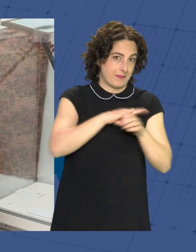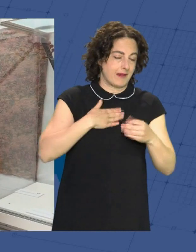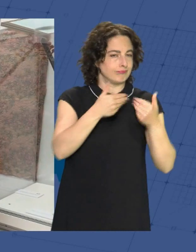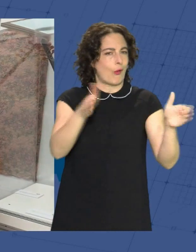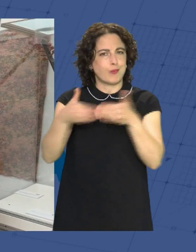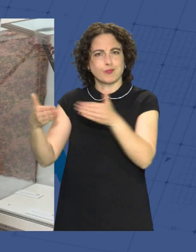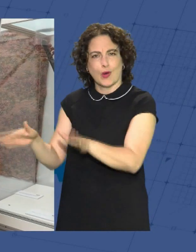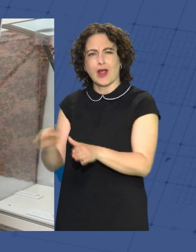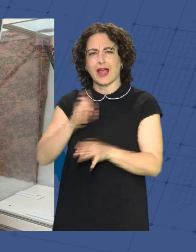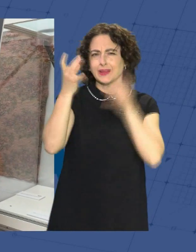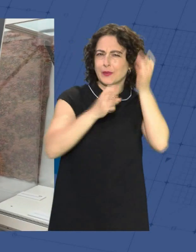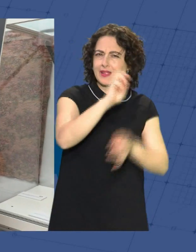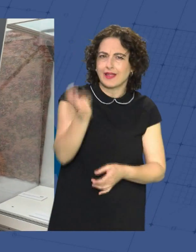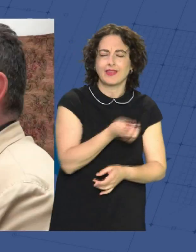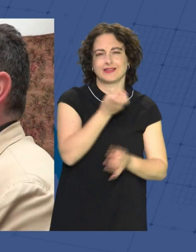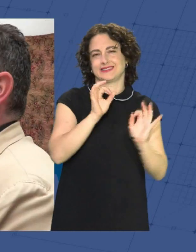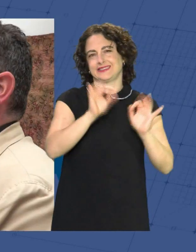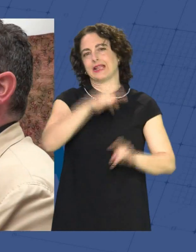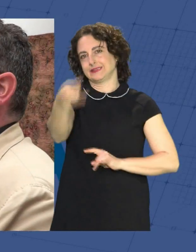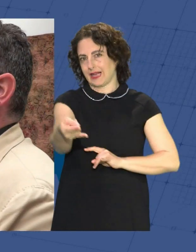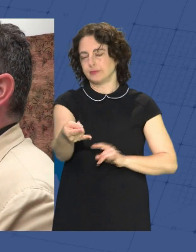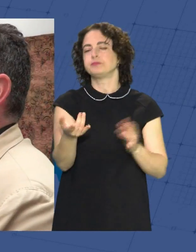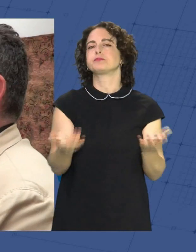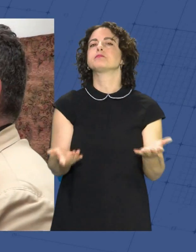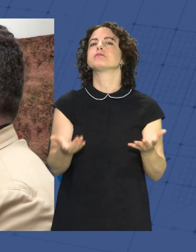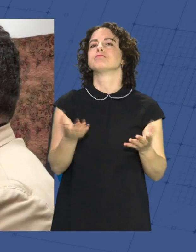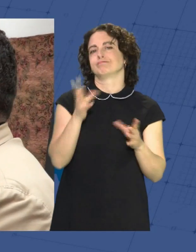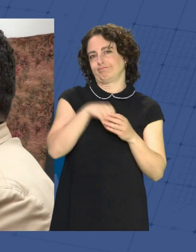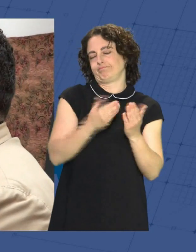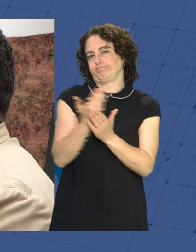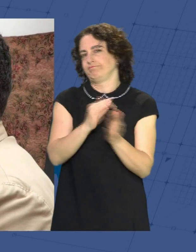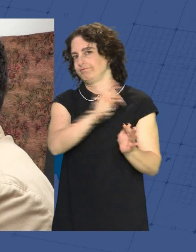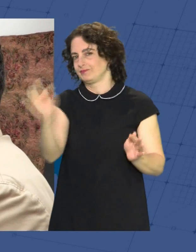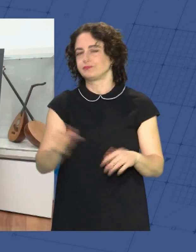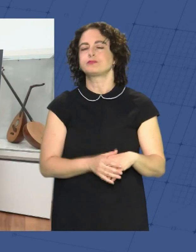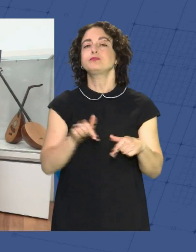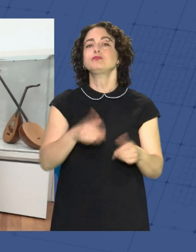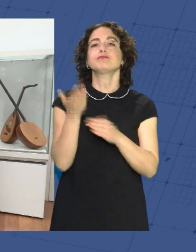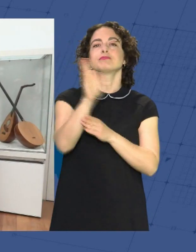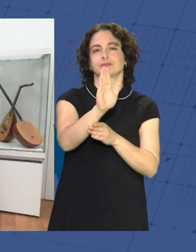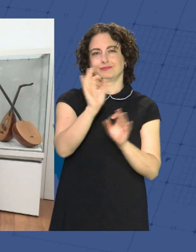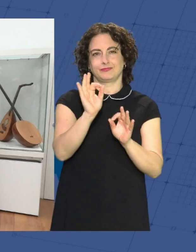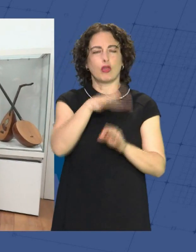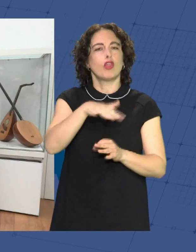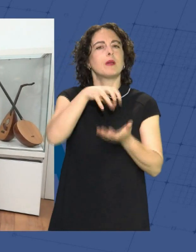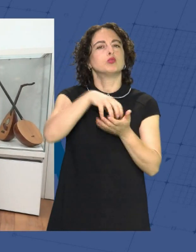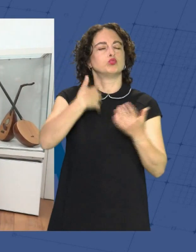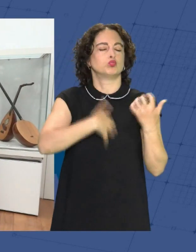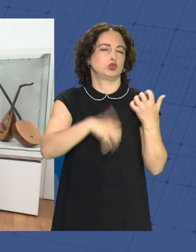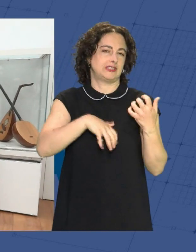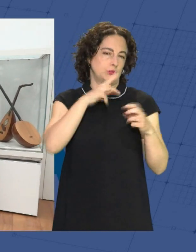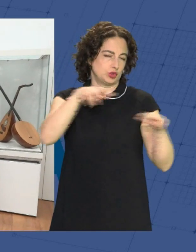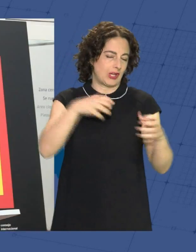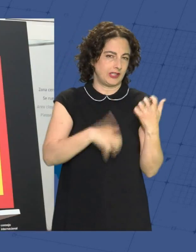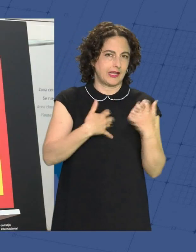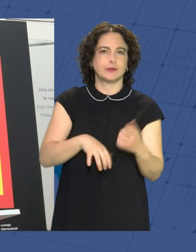con numerosas actividades extraordinarias que se llevarán a cabo en estos días. Hoy han sido presentadas en el Museo de la Guitarra. Desde el